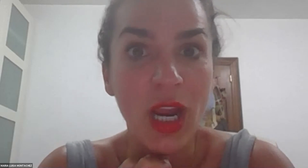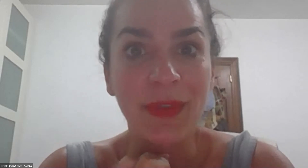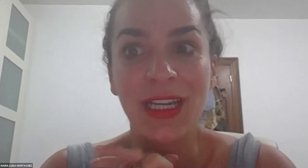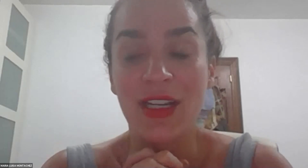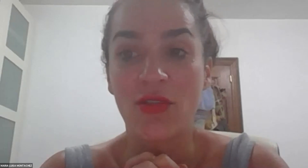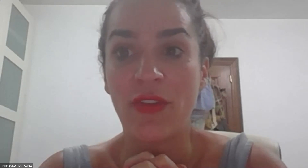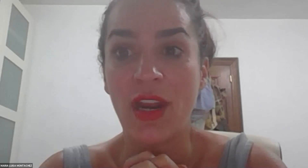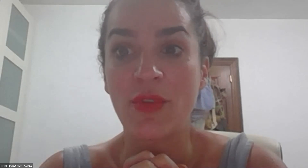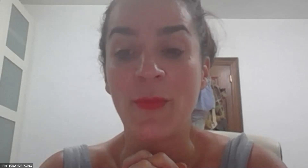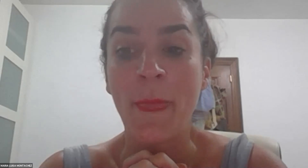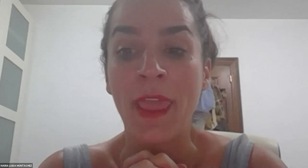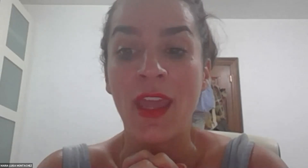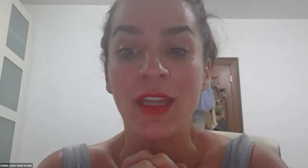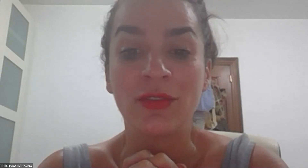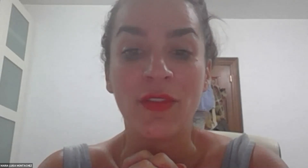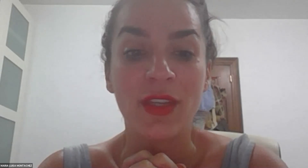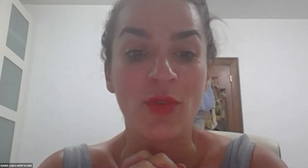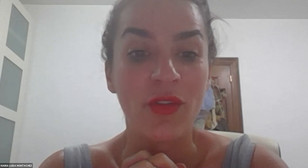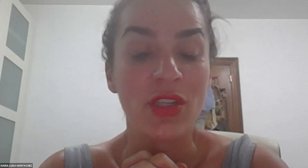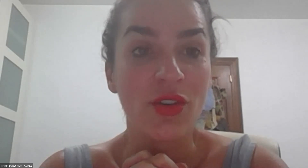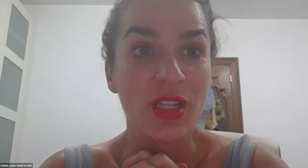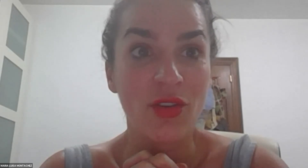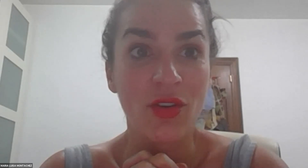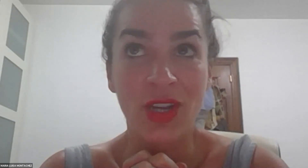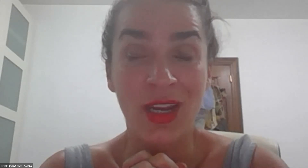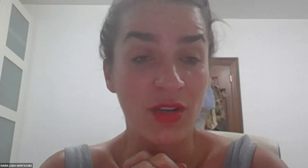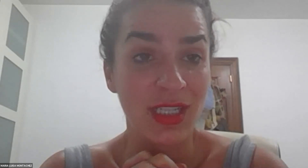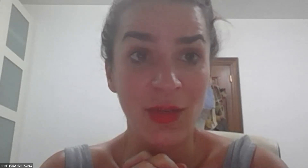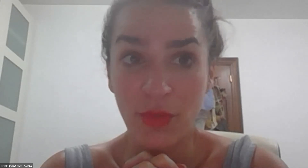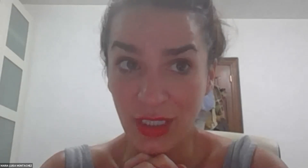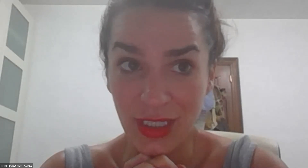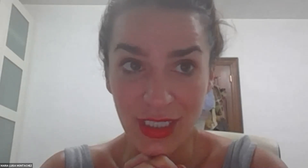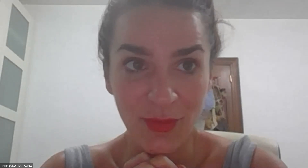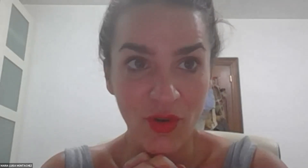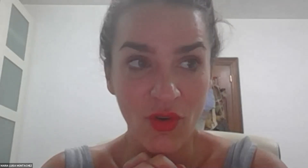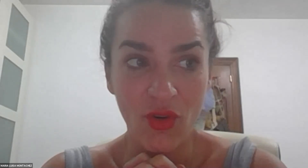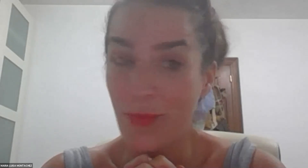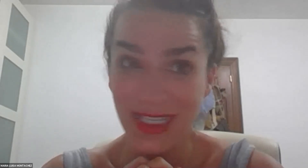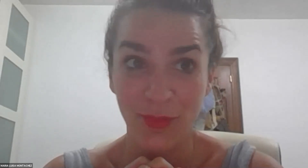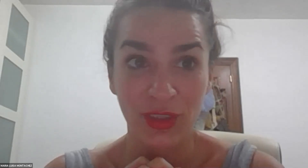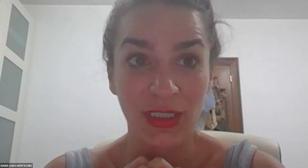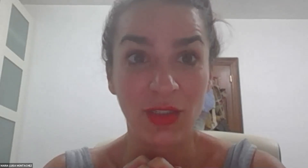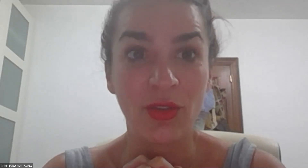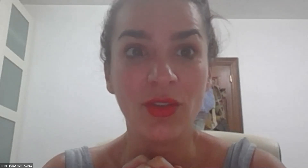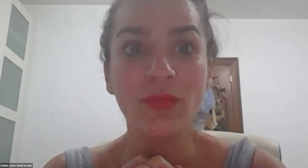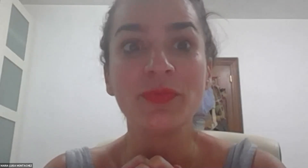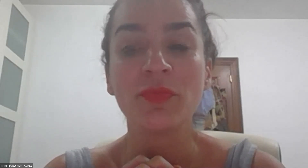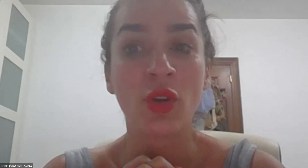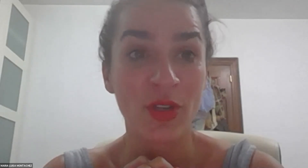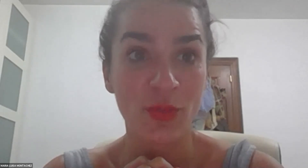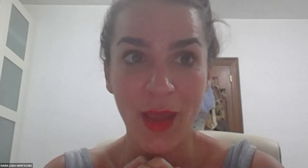fenomenal, lógicamente, que las conociéramos. Entonces, bueno, dicho esto, que creo que es importantísimo o lo más importante